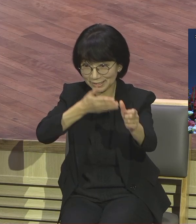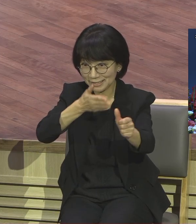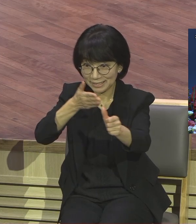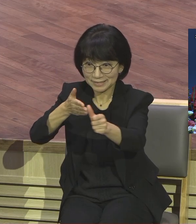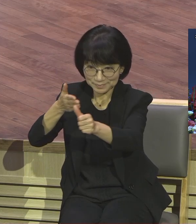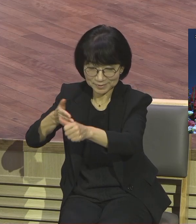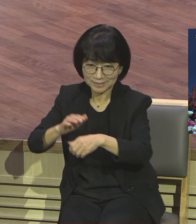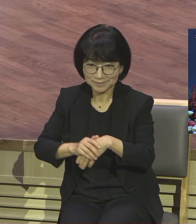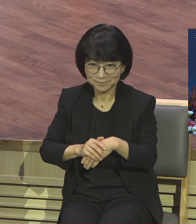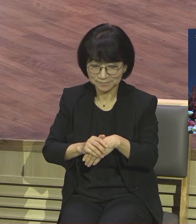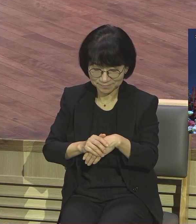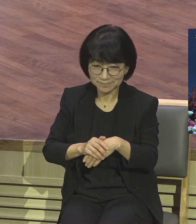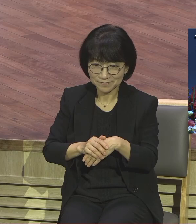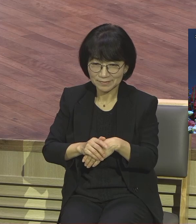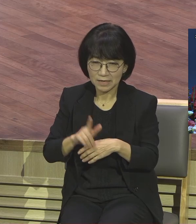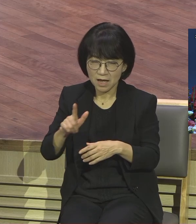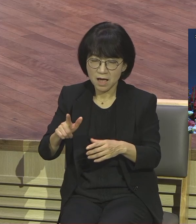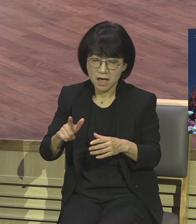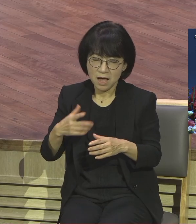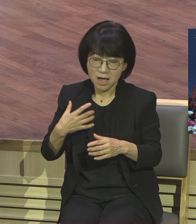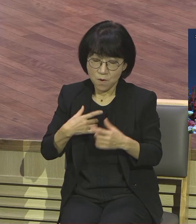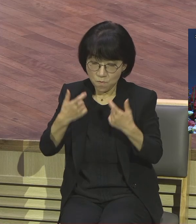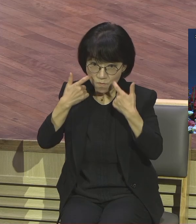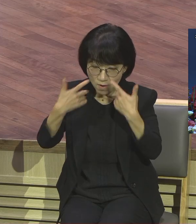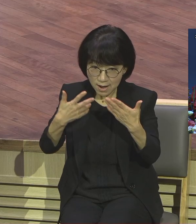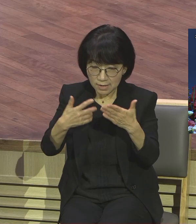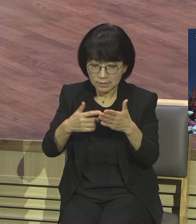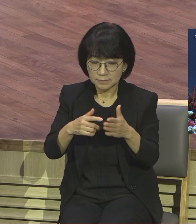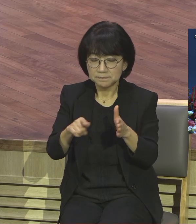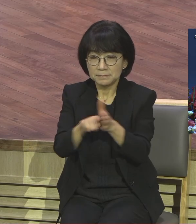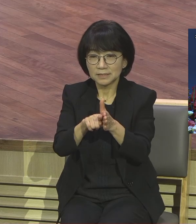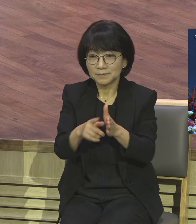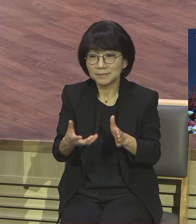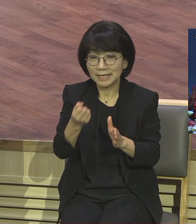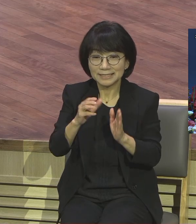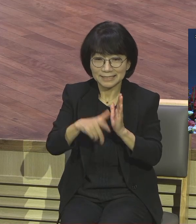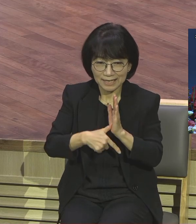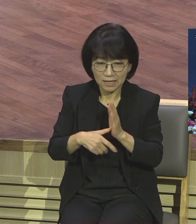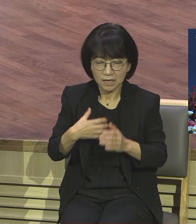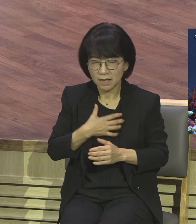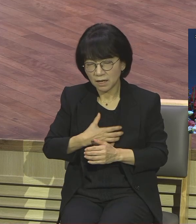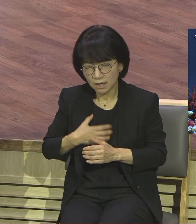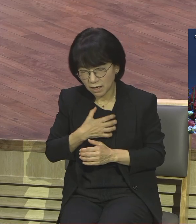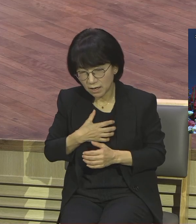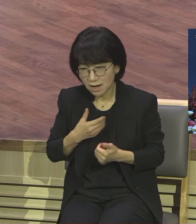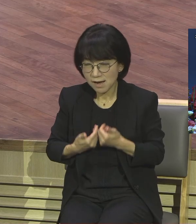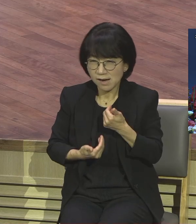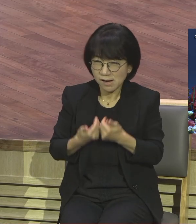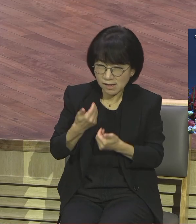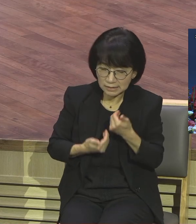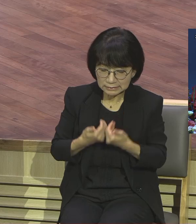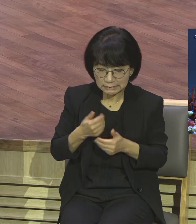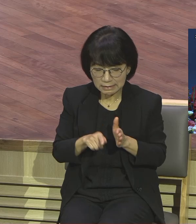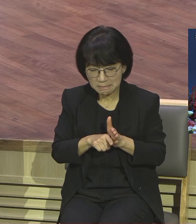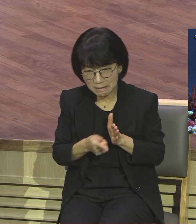모든 염려, 근심, 걱정, 갈등 이런 불신앙 여기에서